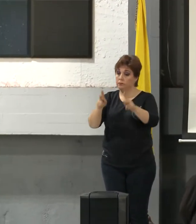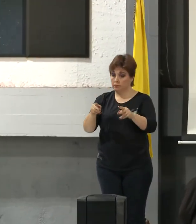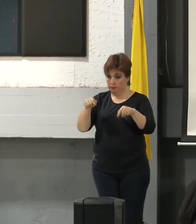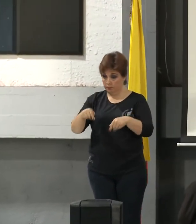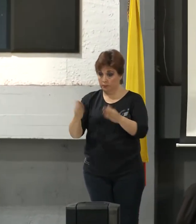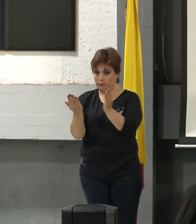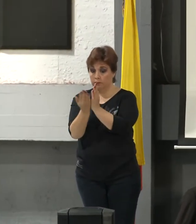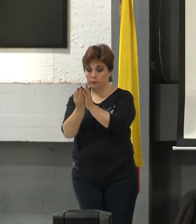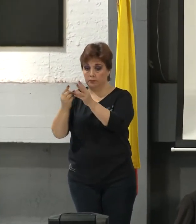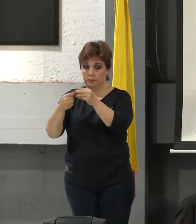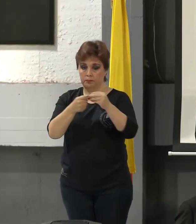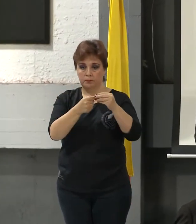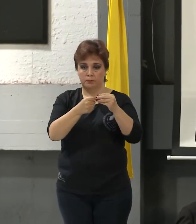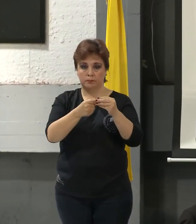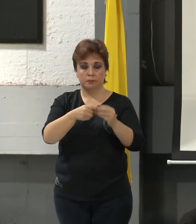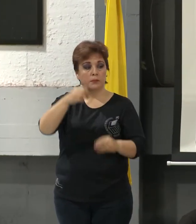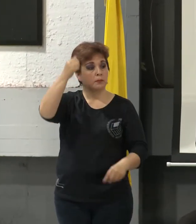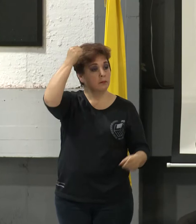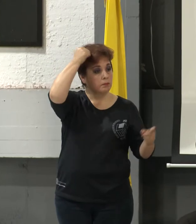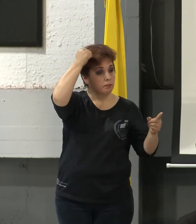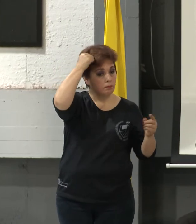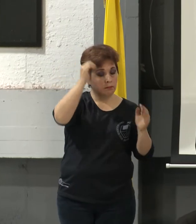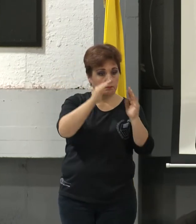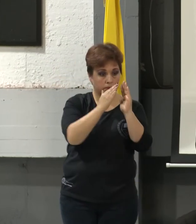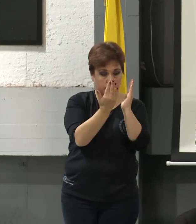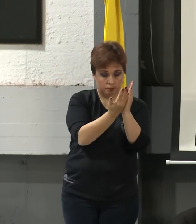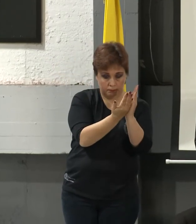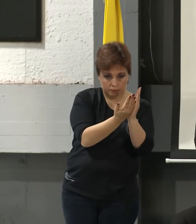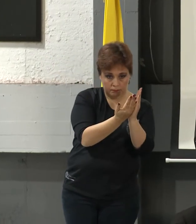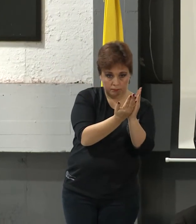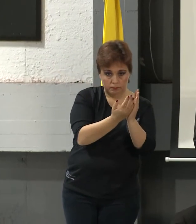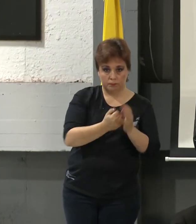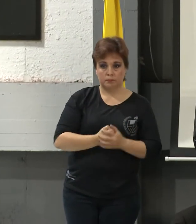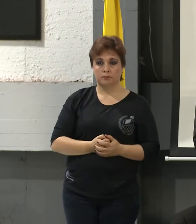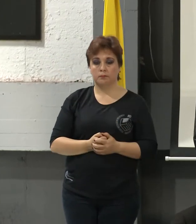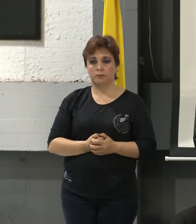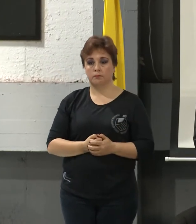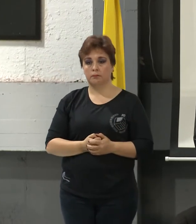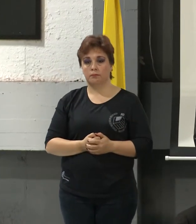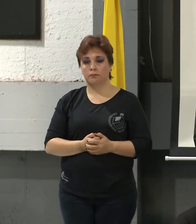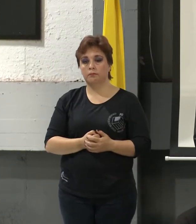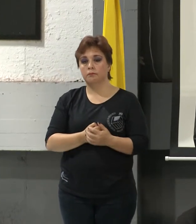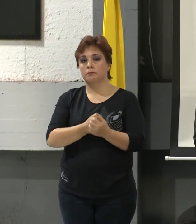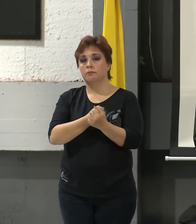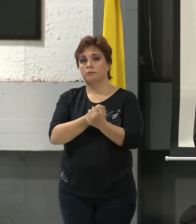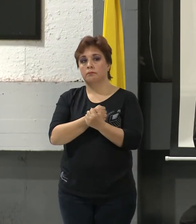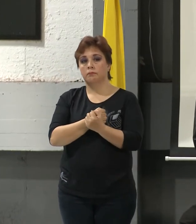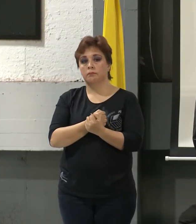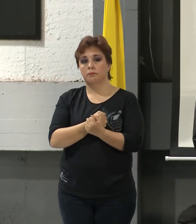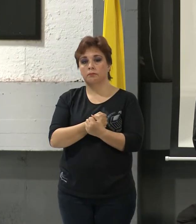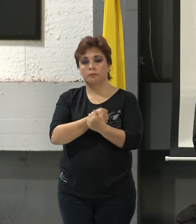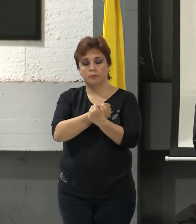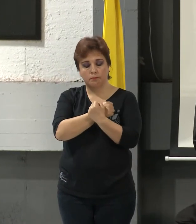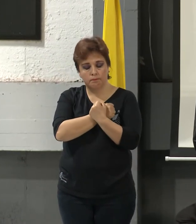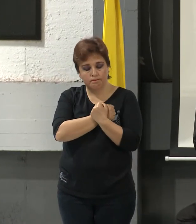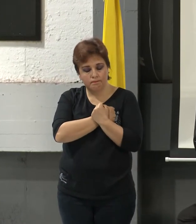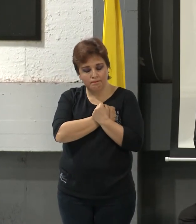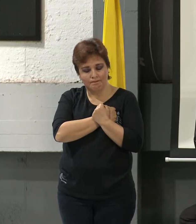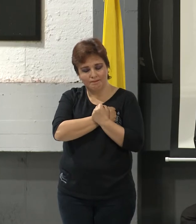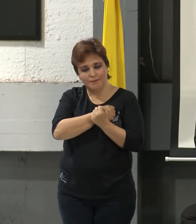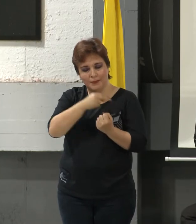profesores del colegio queridos chicos de la sección de educación